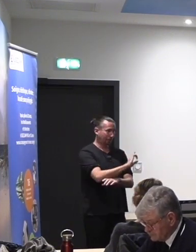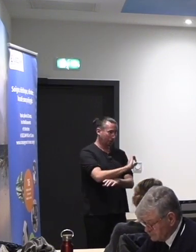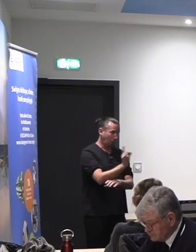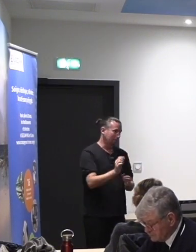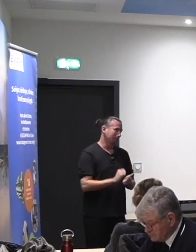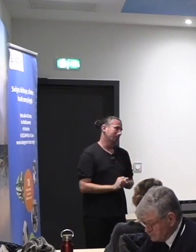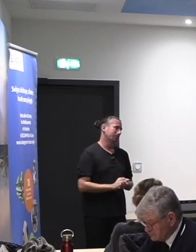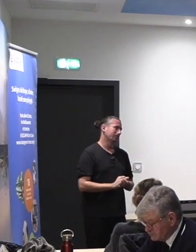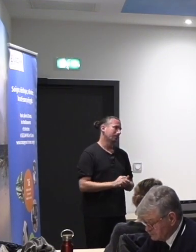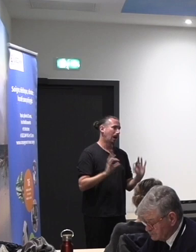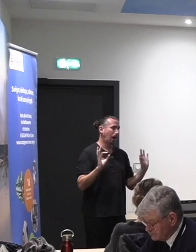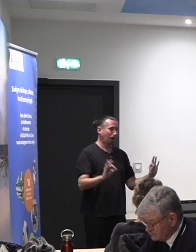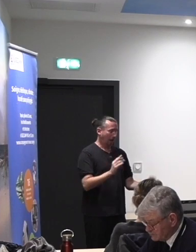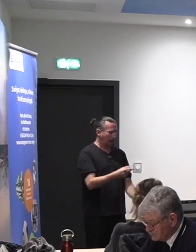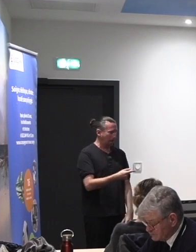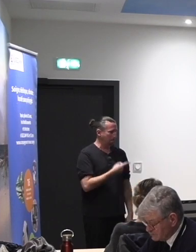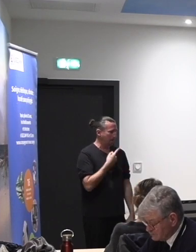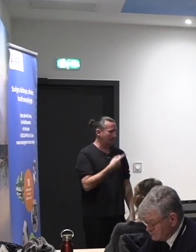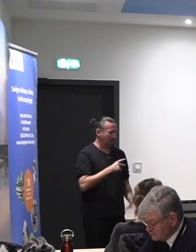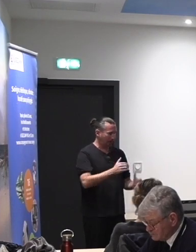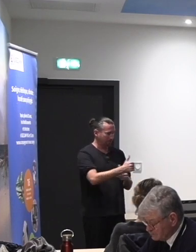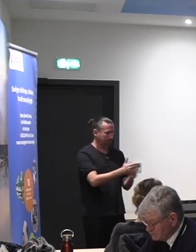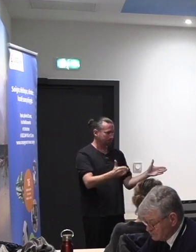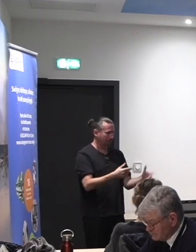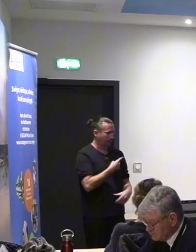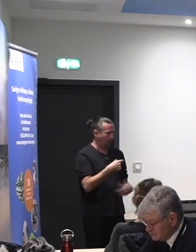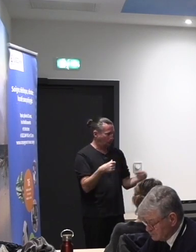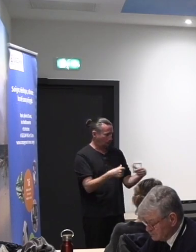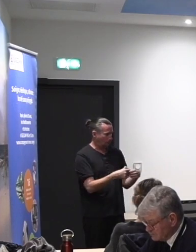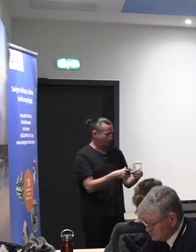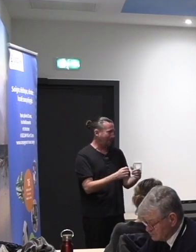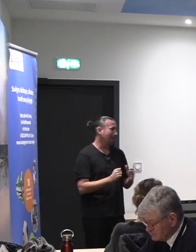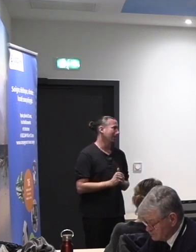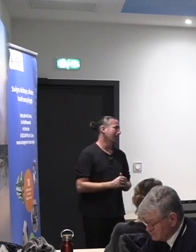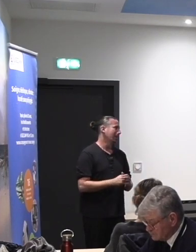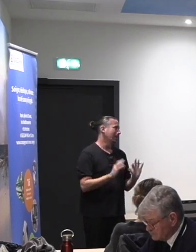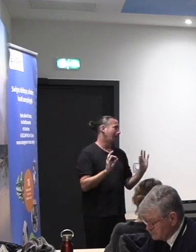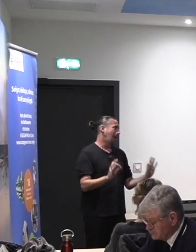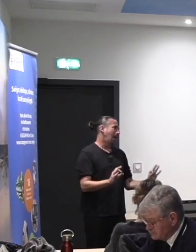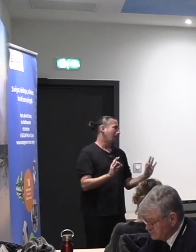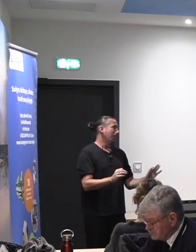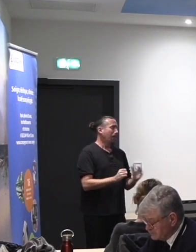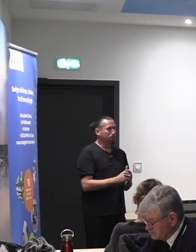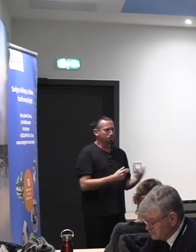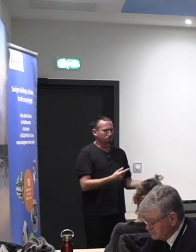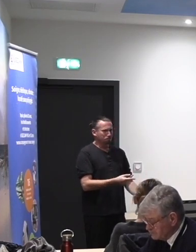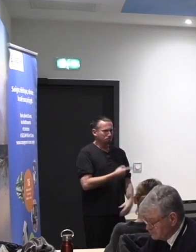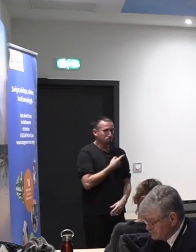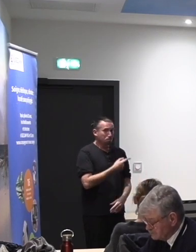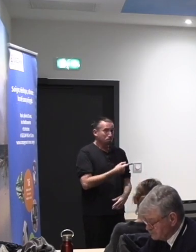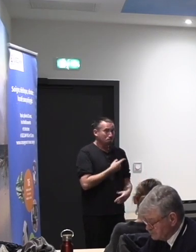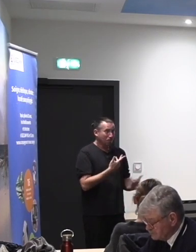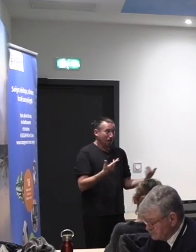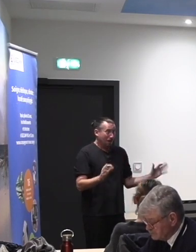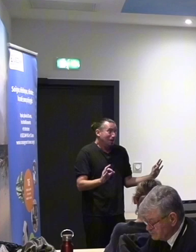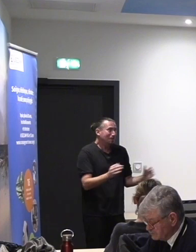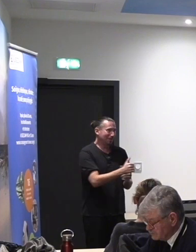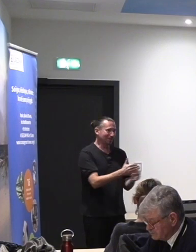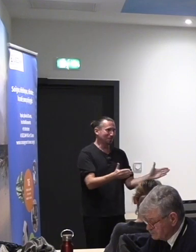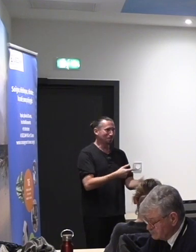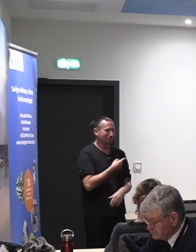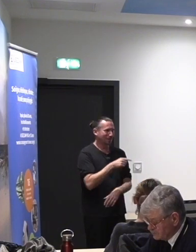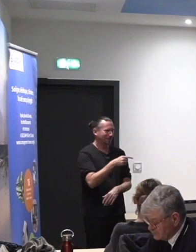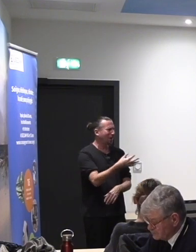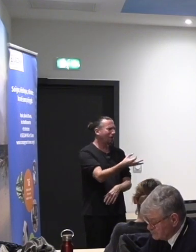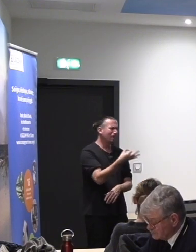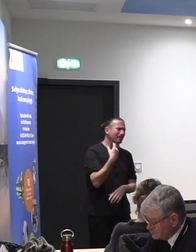la médecine? Et on va voir que ça pose des questions. Quelle est la médicalité de la médecine? Tu disais, Pascal, tout à l'heure, que